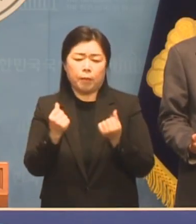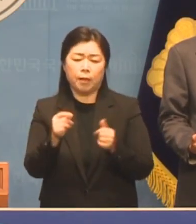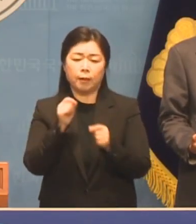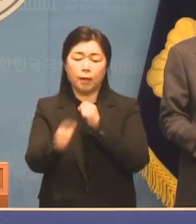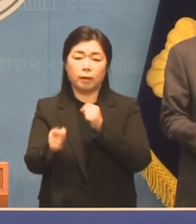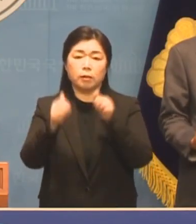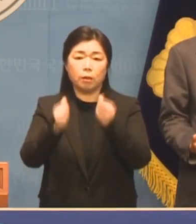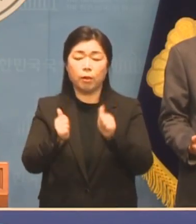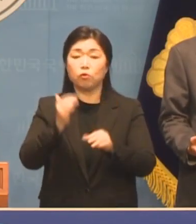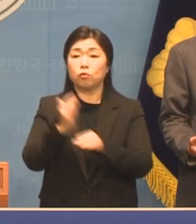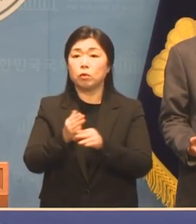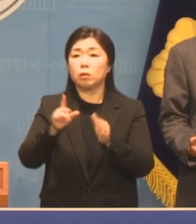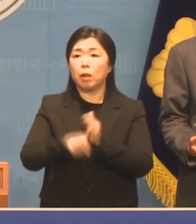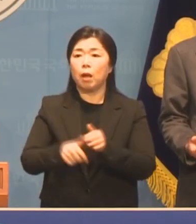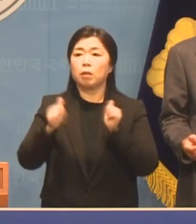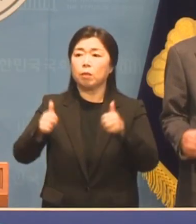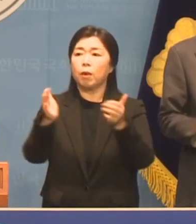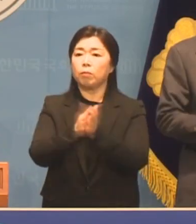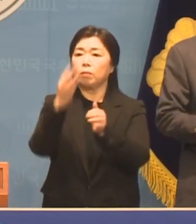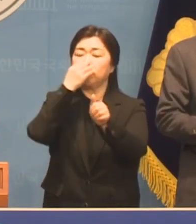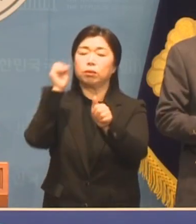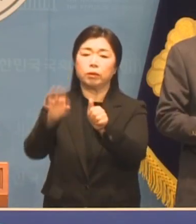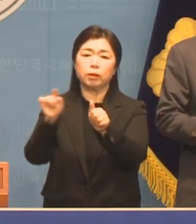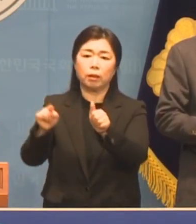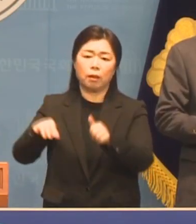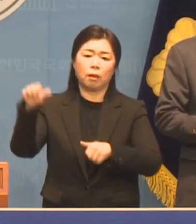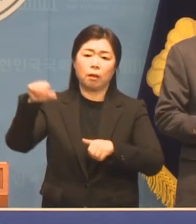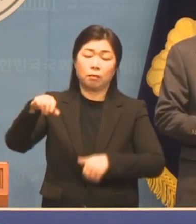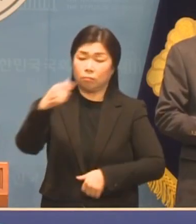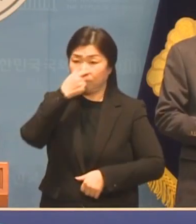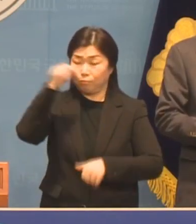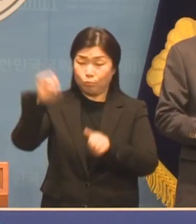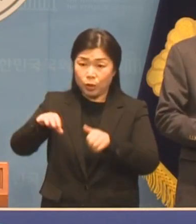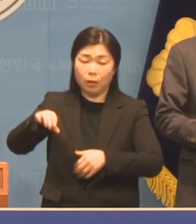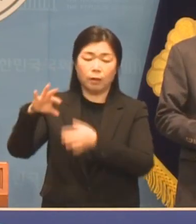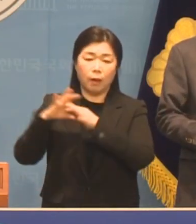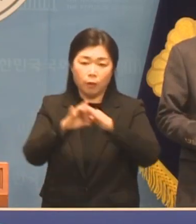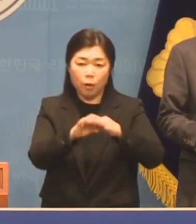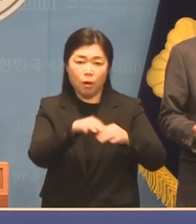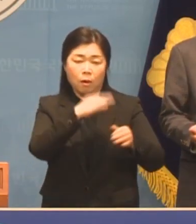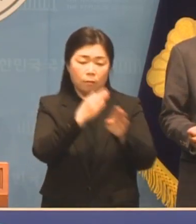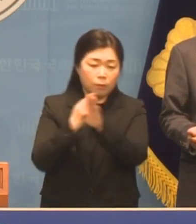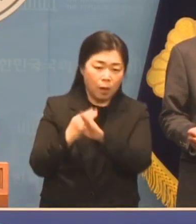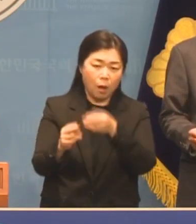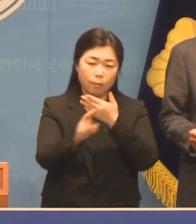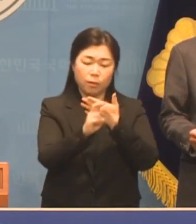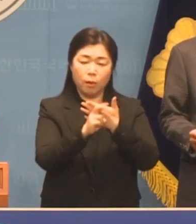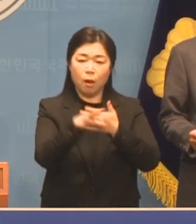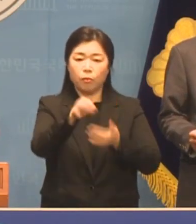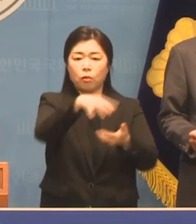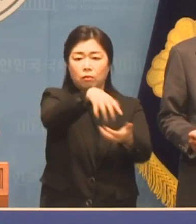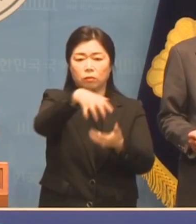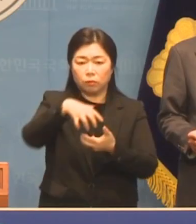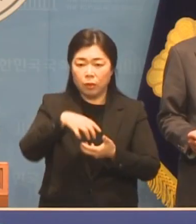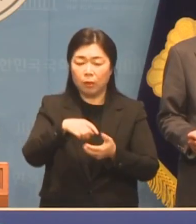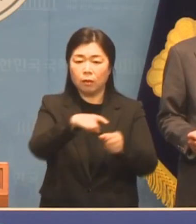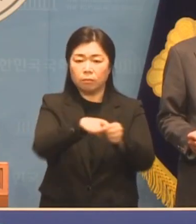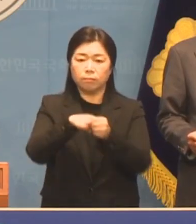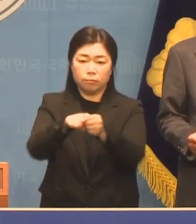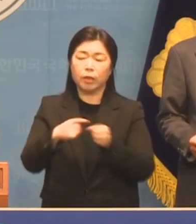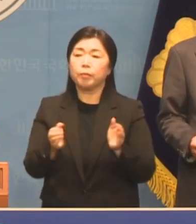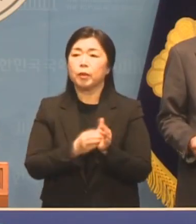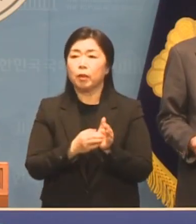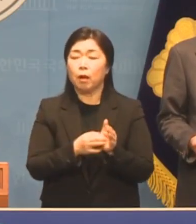중 재판부를 무시하고 기망한 채 계속 불법 추가 자금을 편취했습니다.